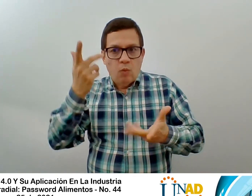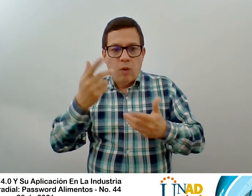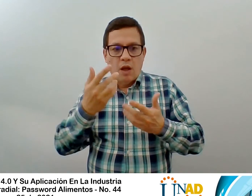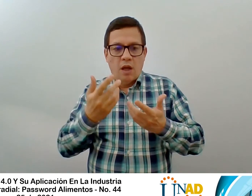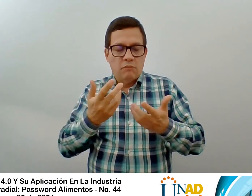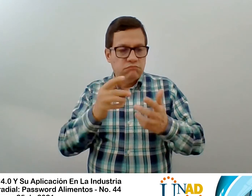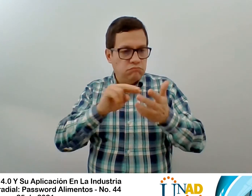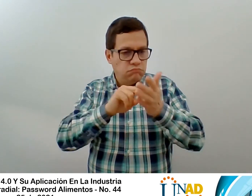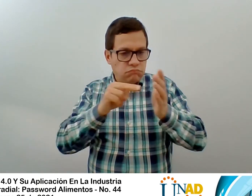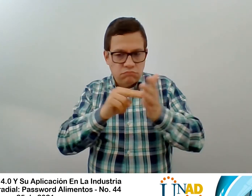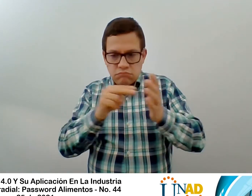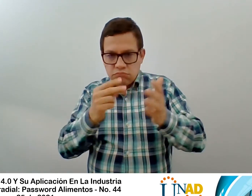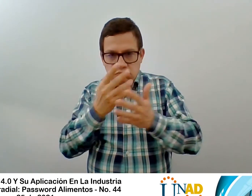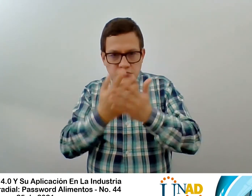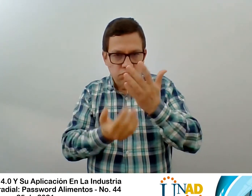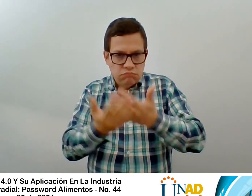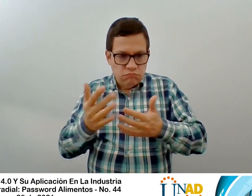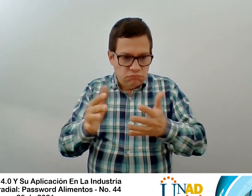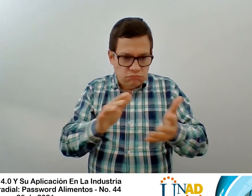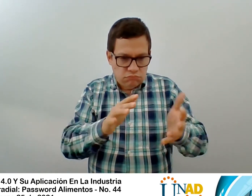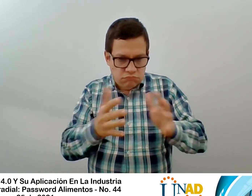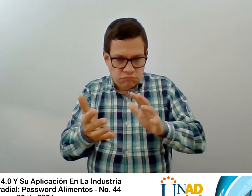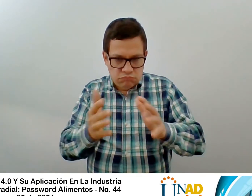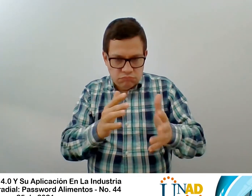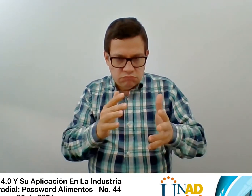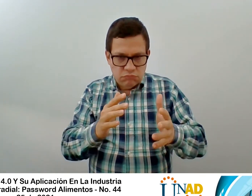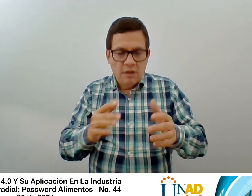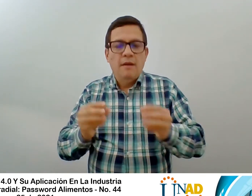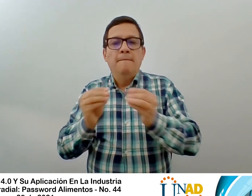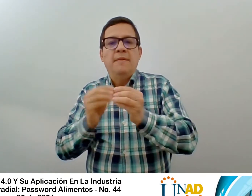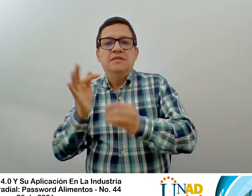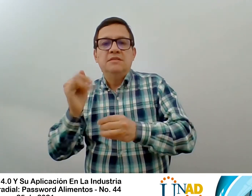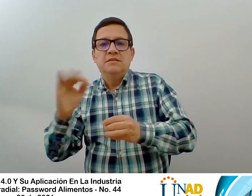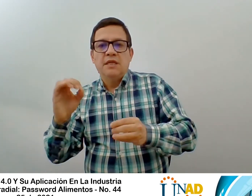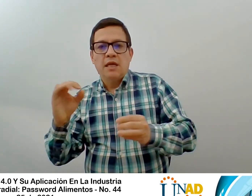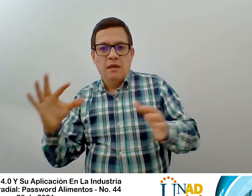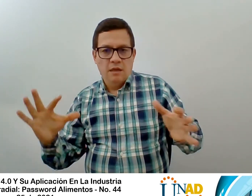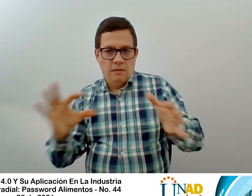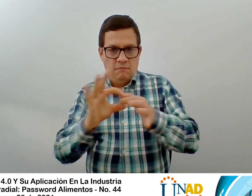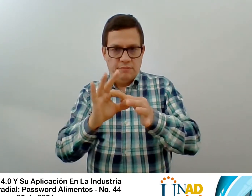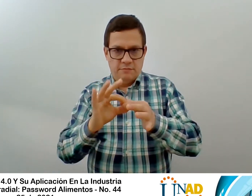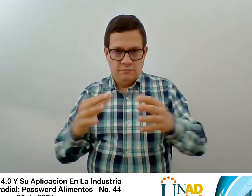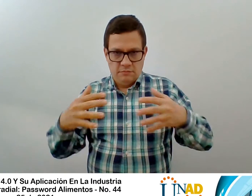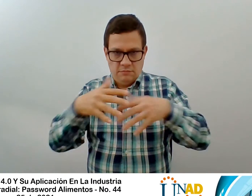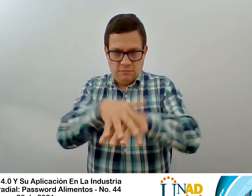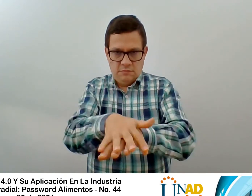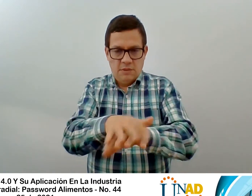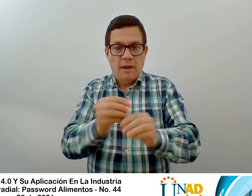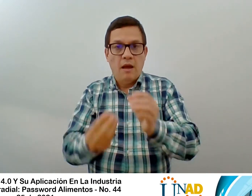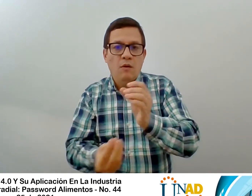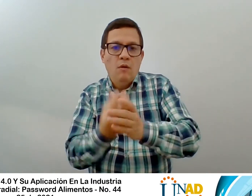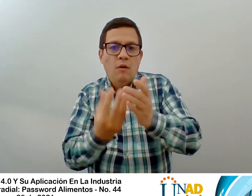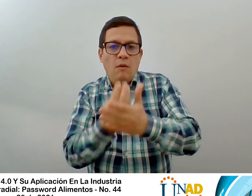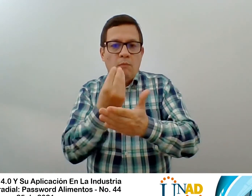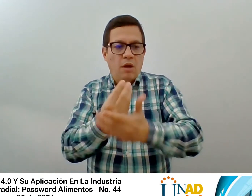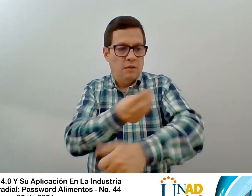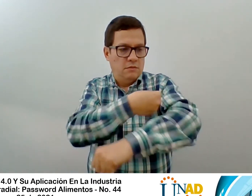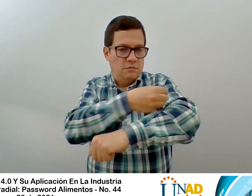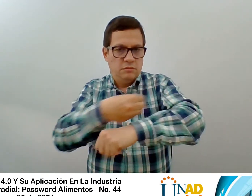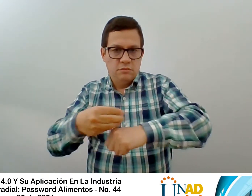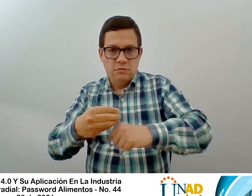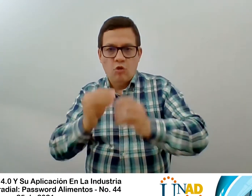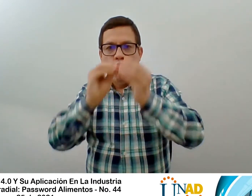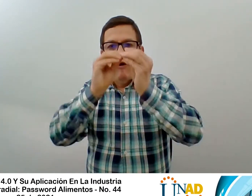transformación en la que las tecnologías de manufactura y de la información se han unido en complicidad para generar